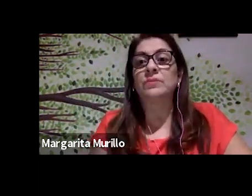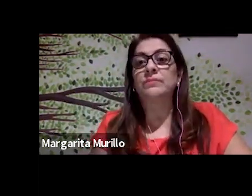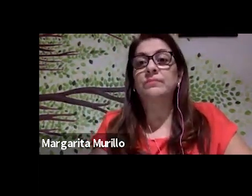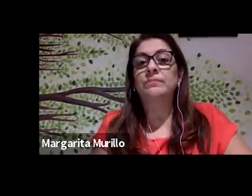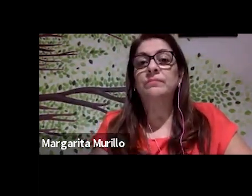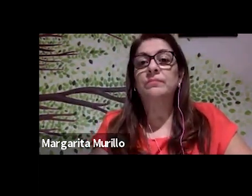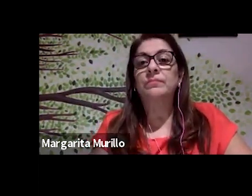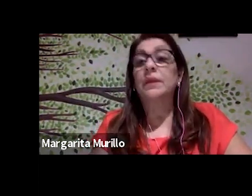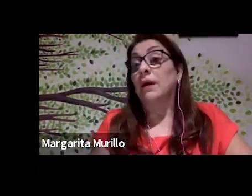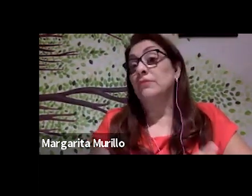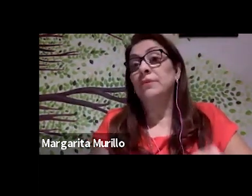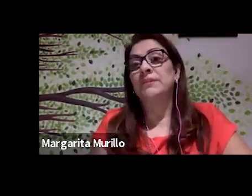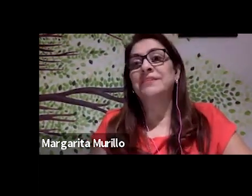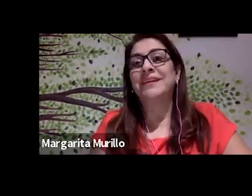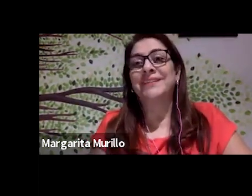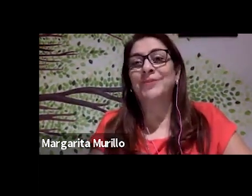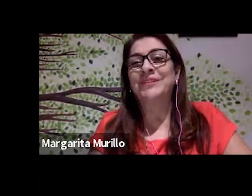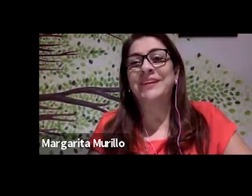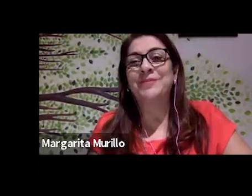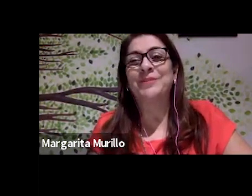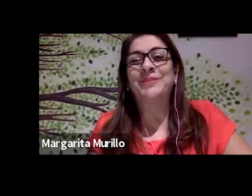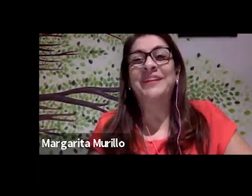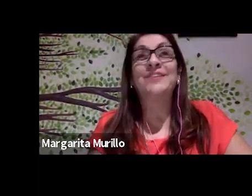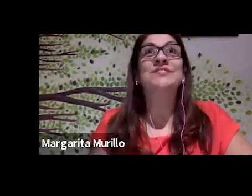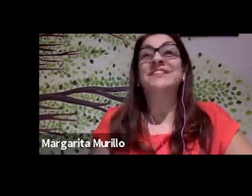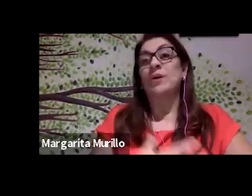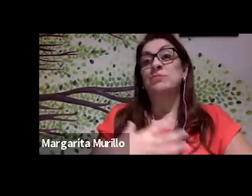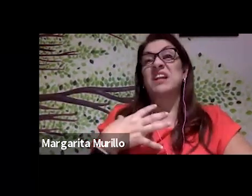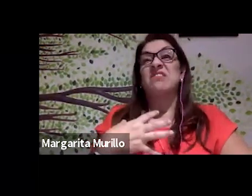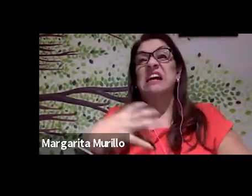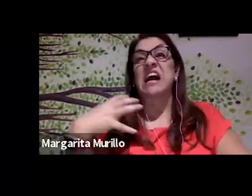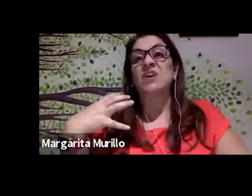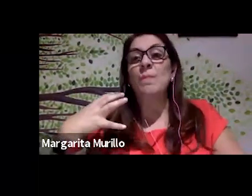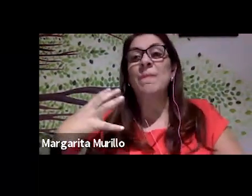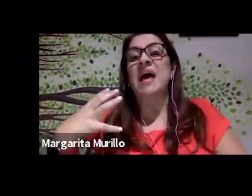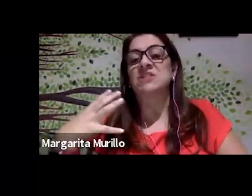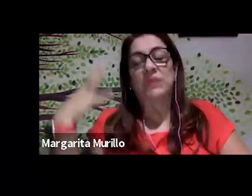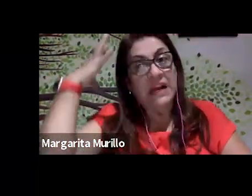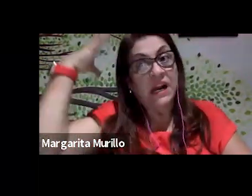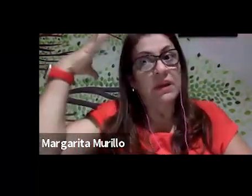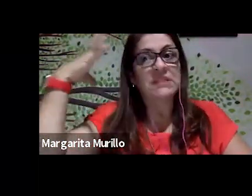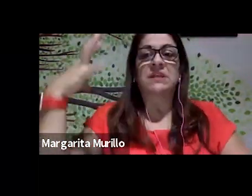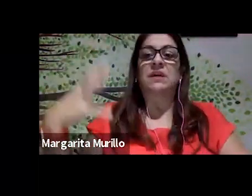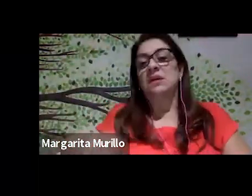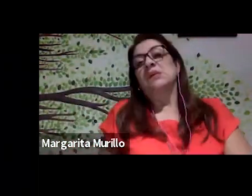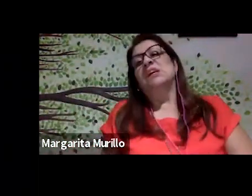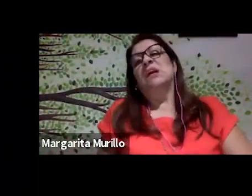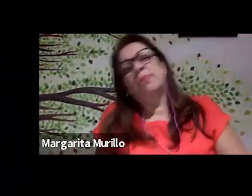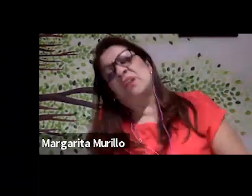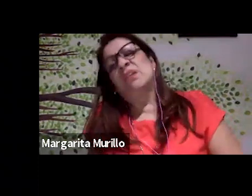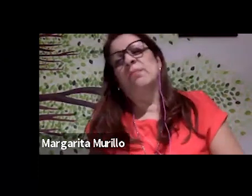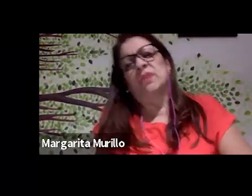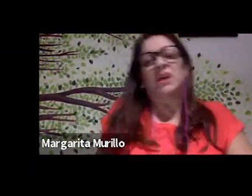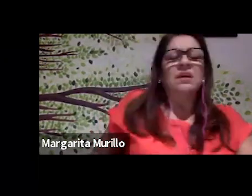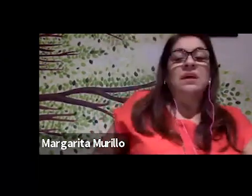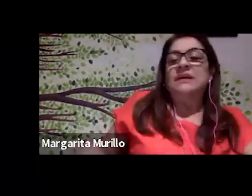están comiendo hay restaurantes que le quitan uno el teléfono verdad y uno siente como si le arrancaran un brazo y la cabeza y